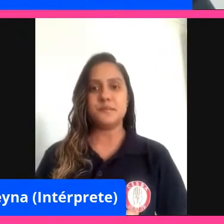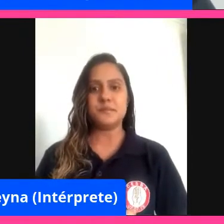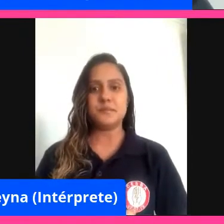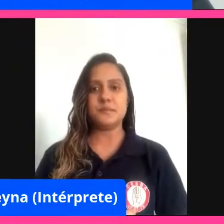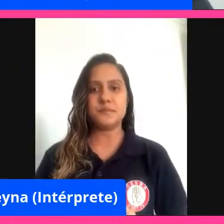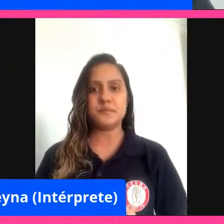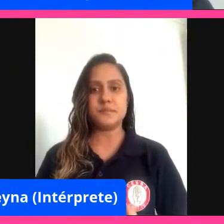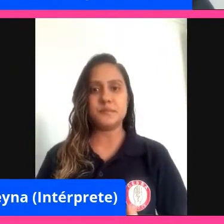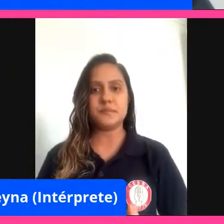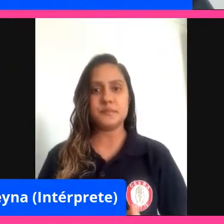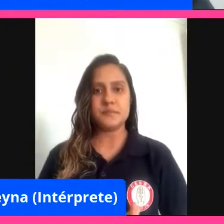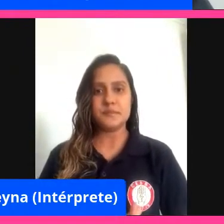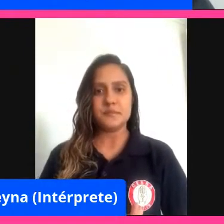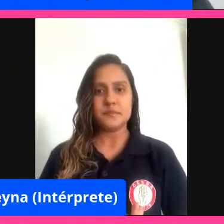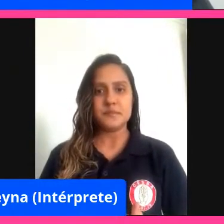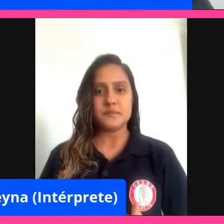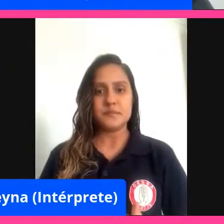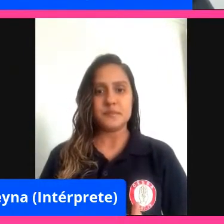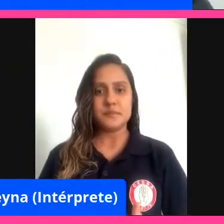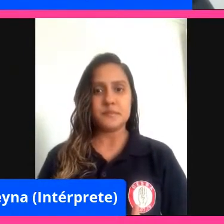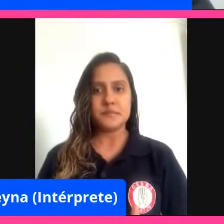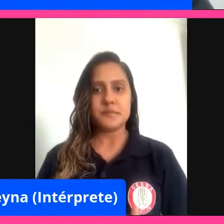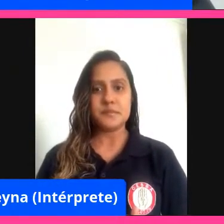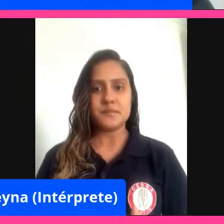Foi que ela falou, Tainá?